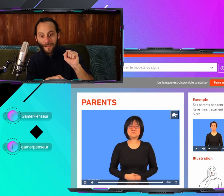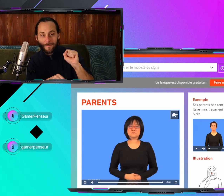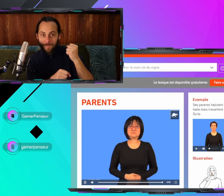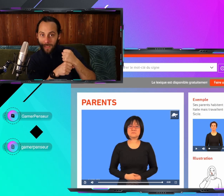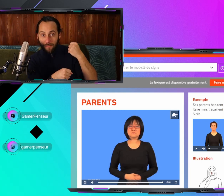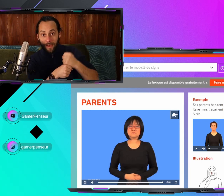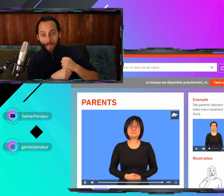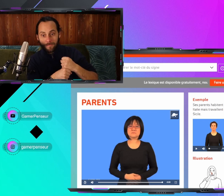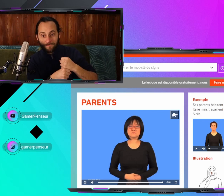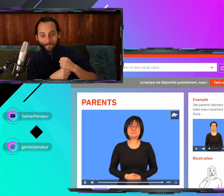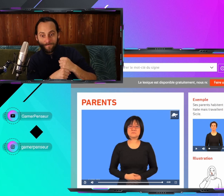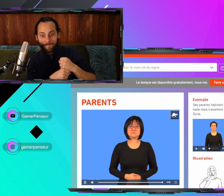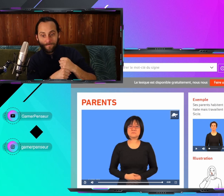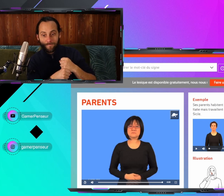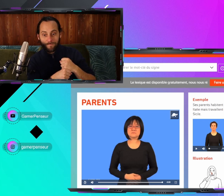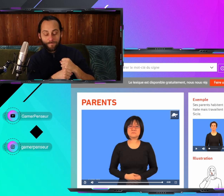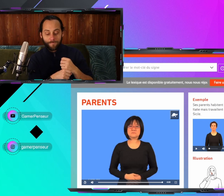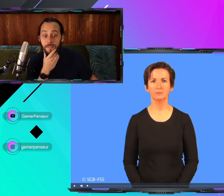Sicile, travail.